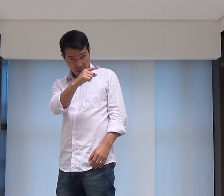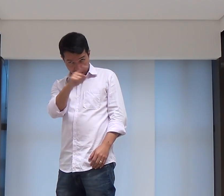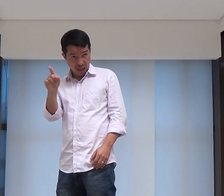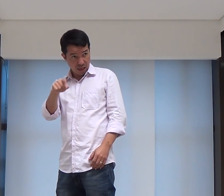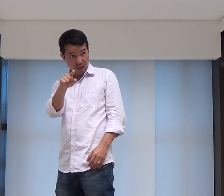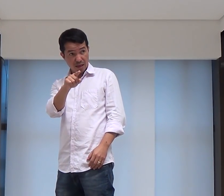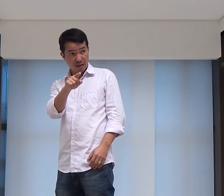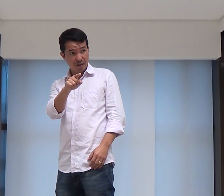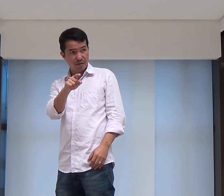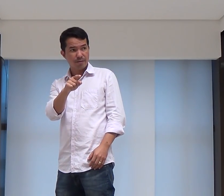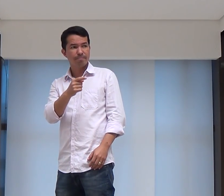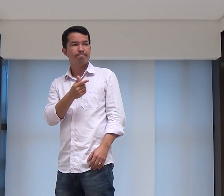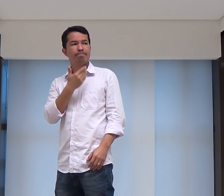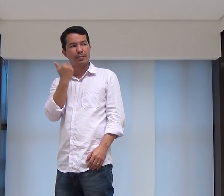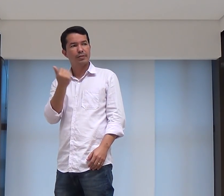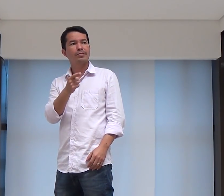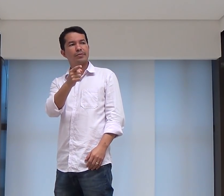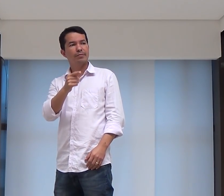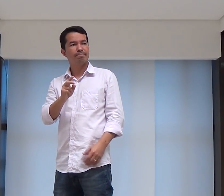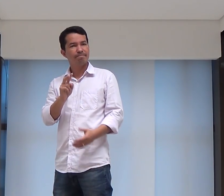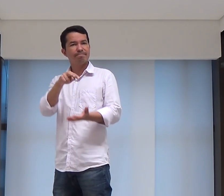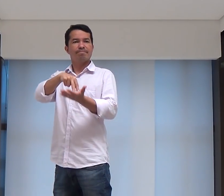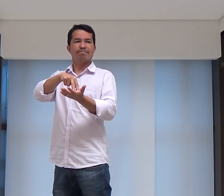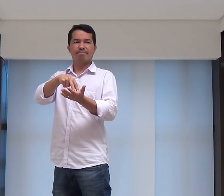Se você é uma dessas pessoas, então fique em pé.